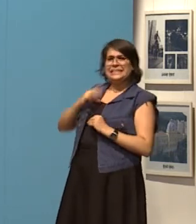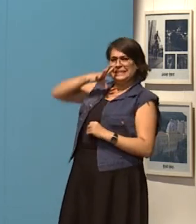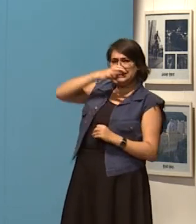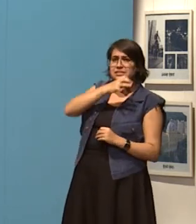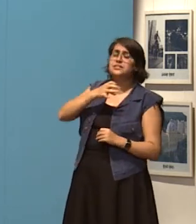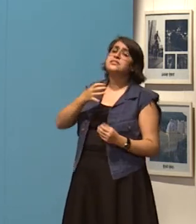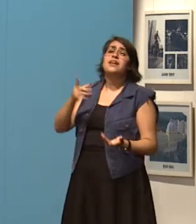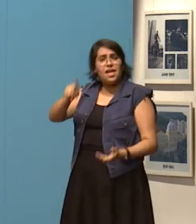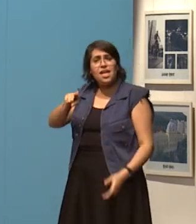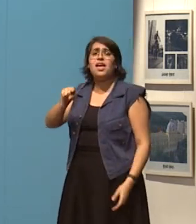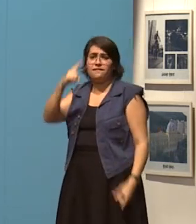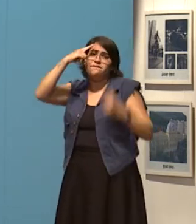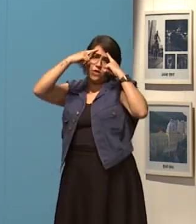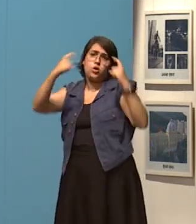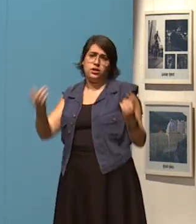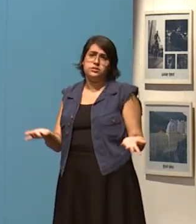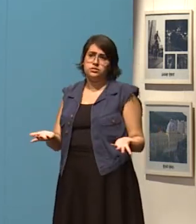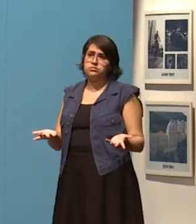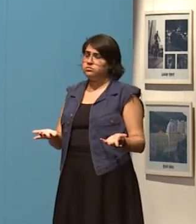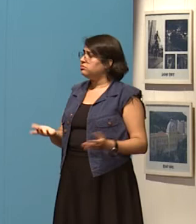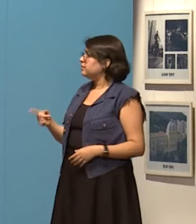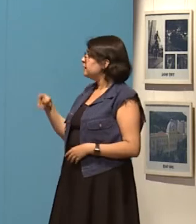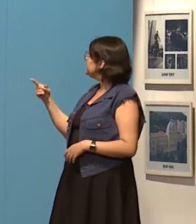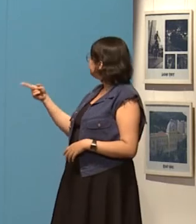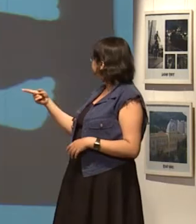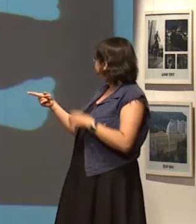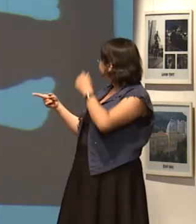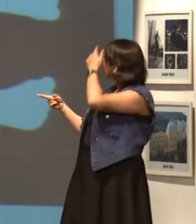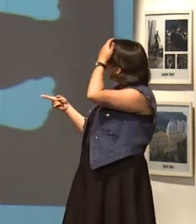é um estupro. Essa insistência é uma violência.